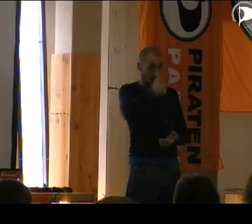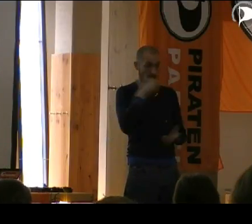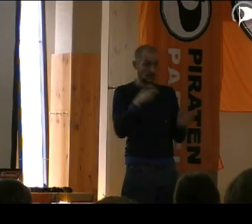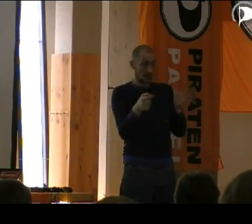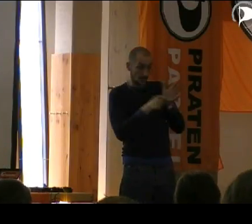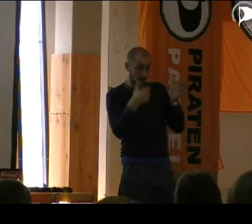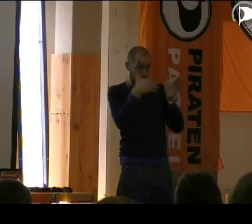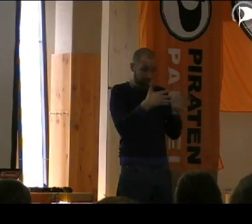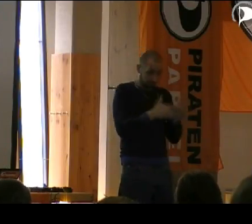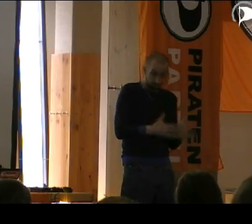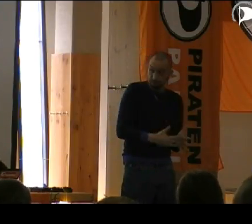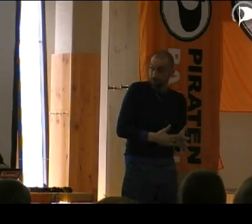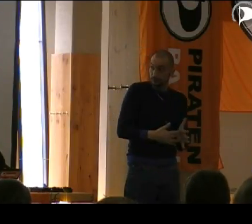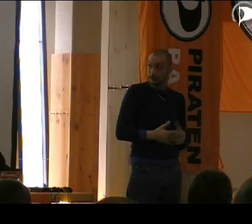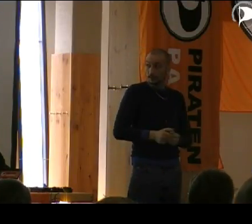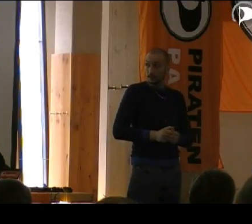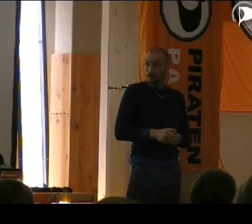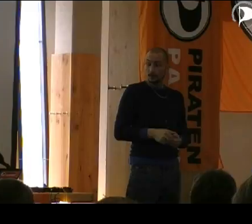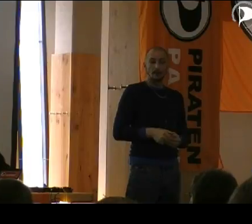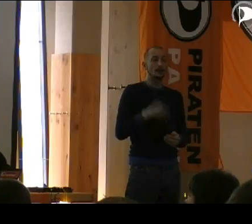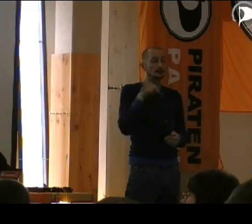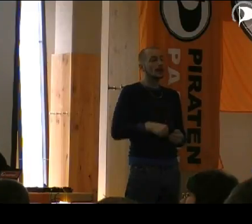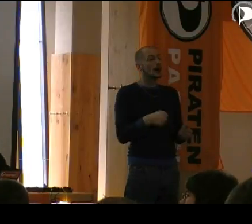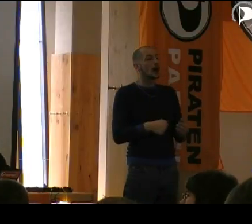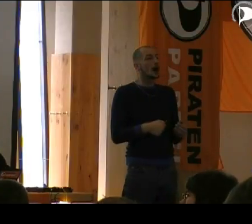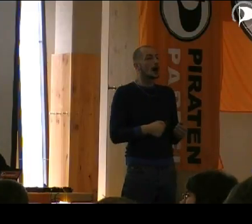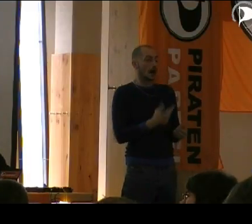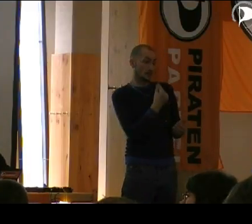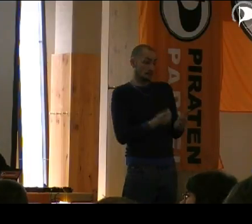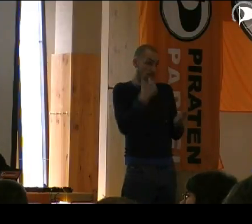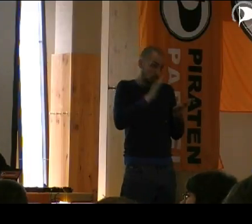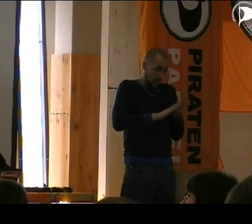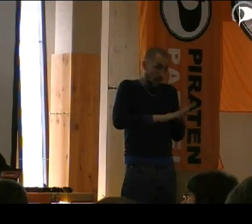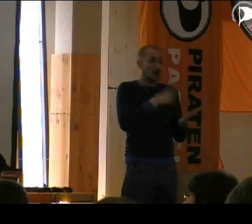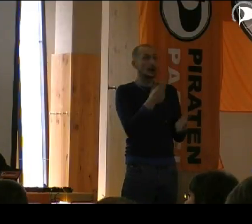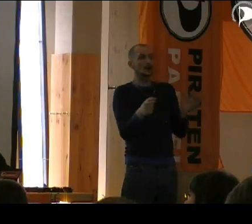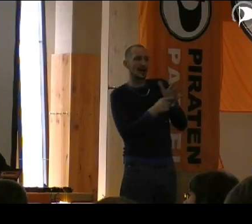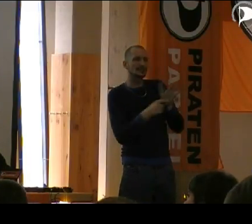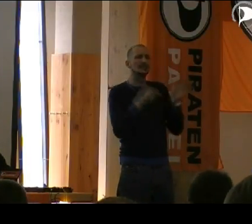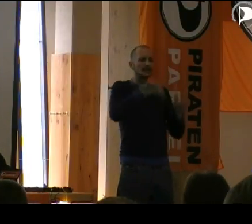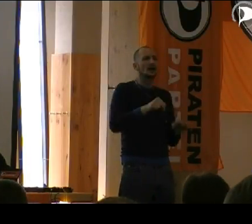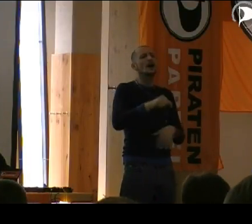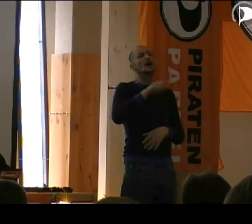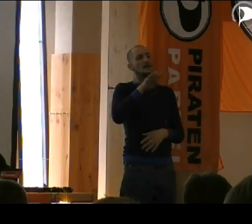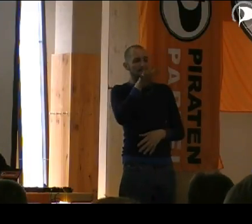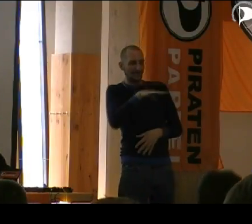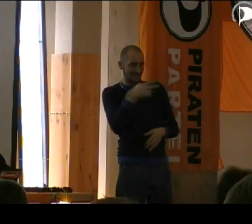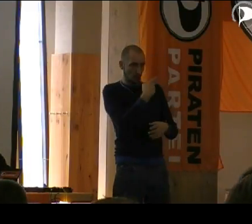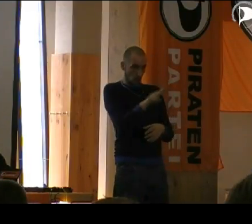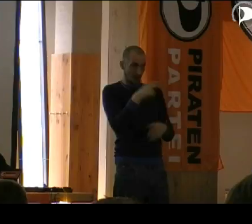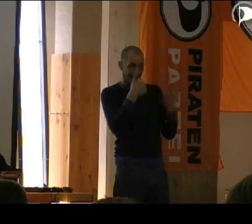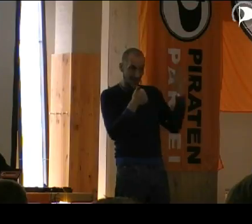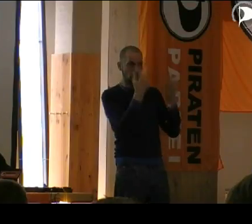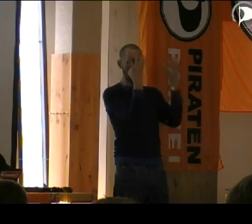geprüft zum einen den bestand der barkasse da ist ein überschuss von 14 eur 91 aufgetreten er